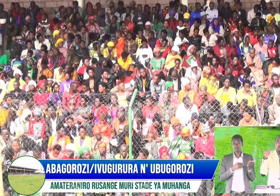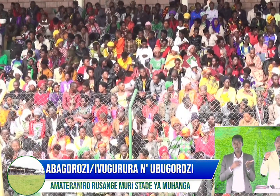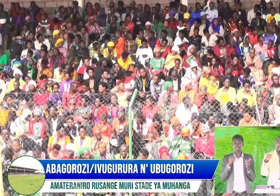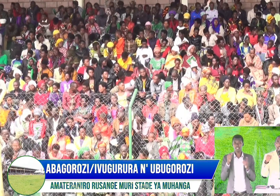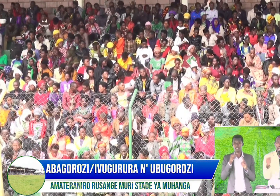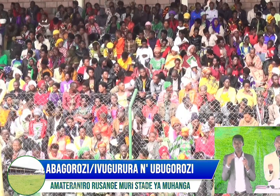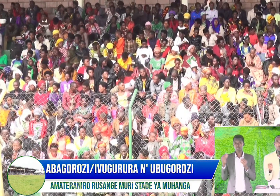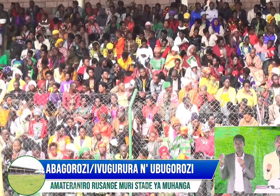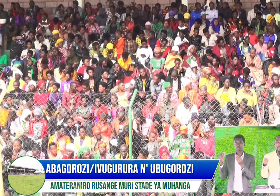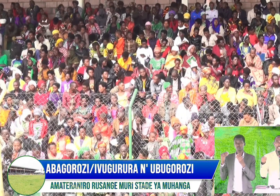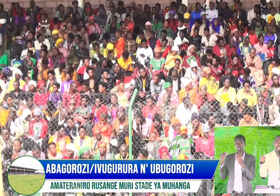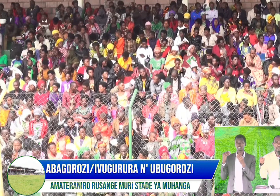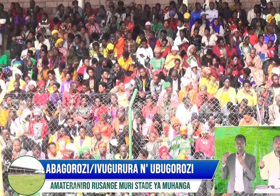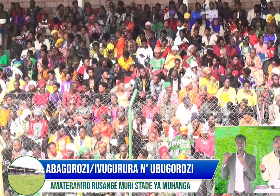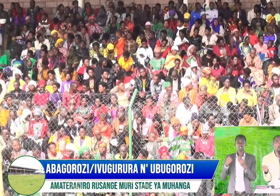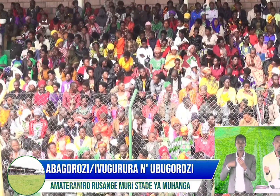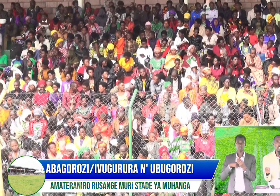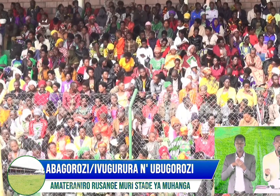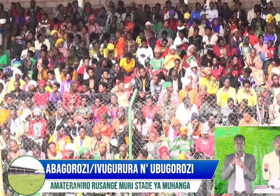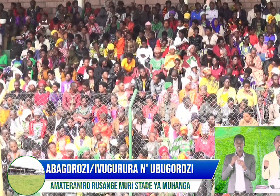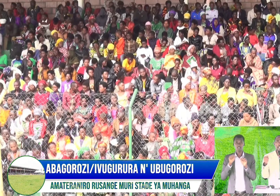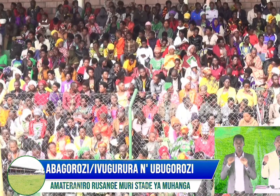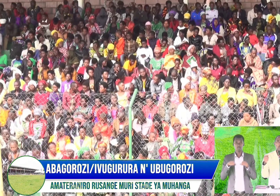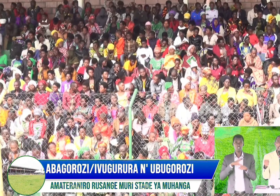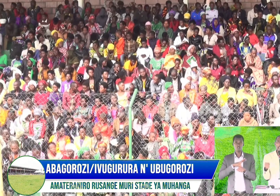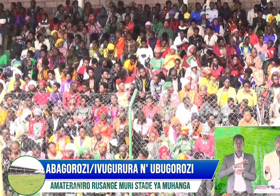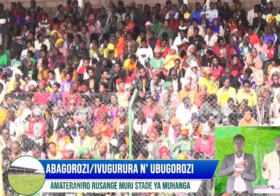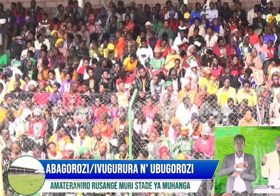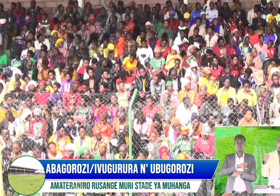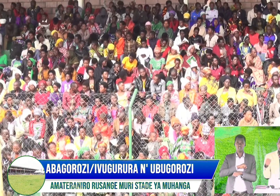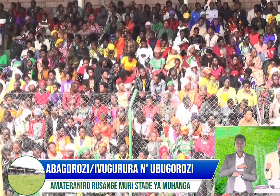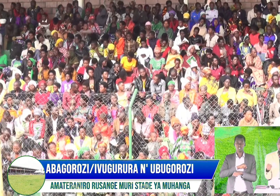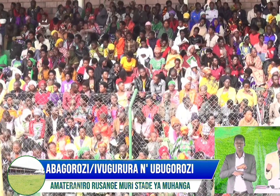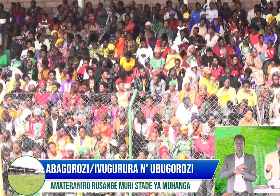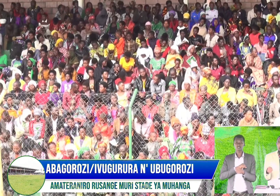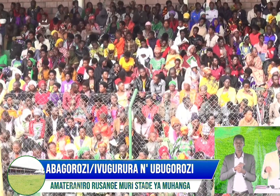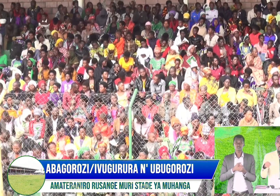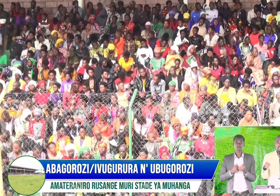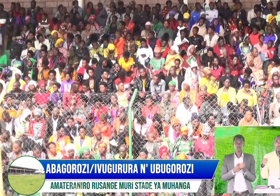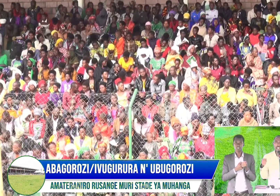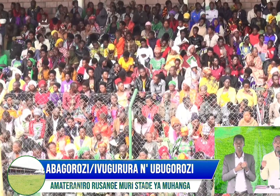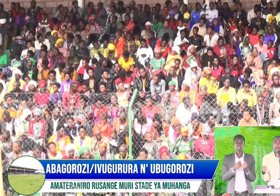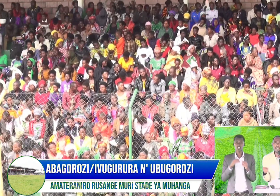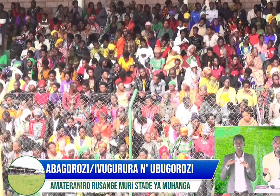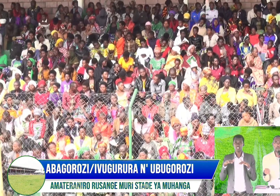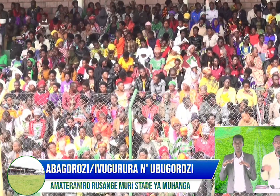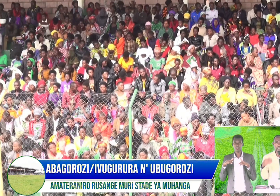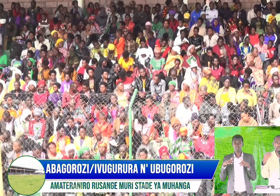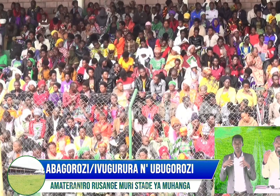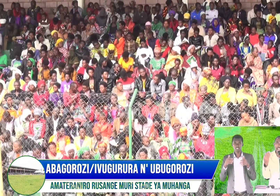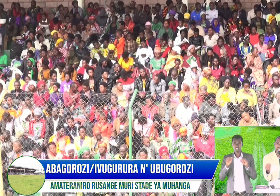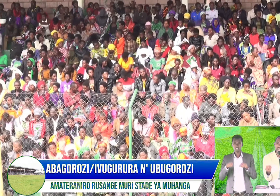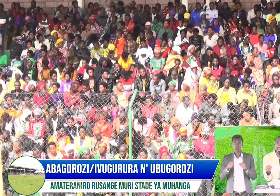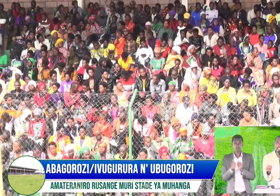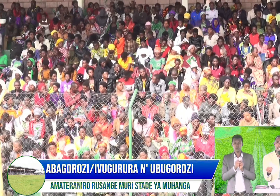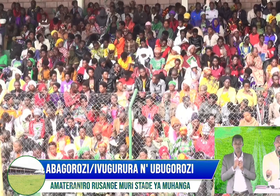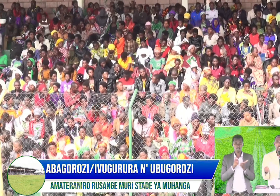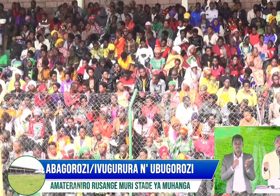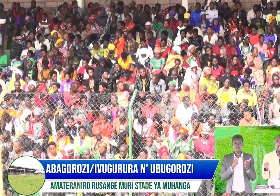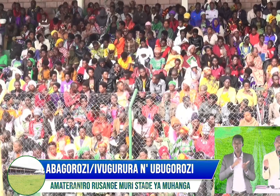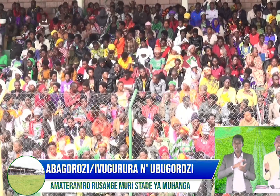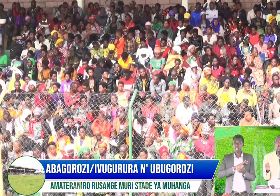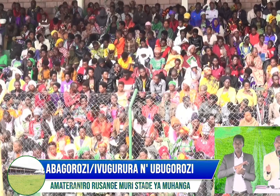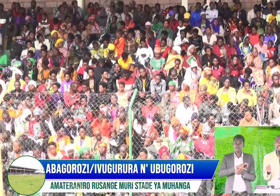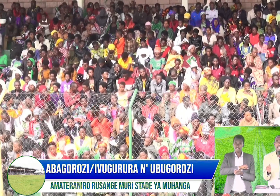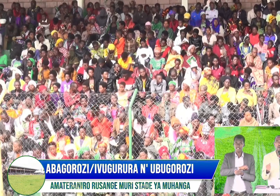ushoboye kubana nabo ukaberera imbuto, iyo ushoboye kubana nabo ukabahembura, iyo ushoboye kubana nabo ukabihanganira,